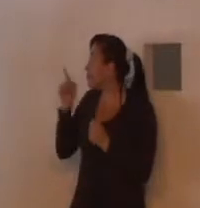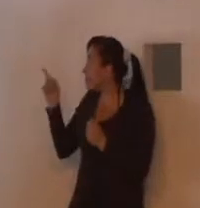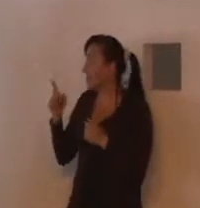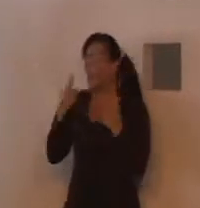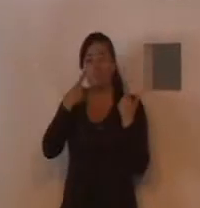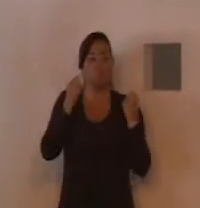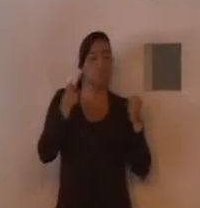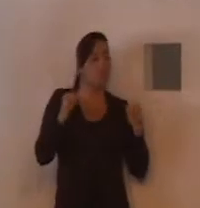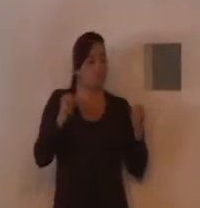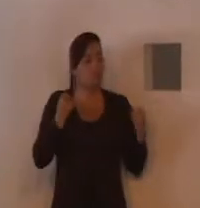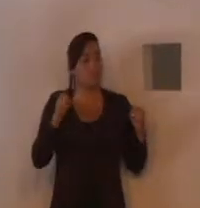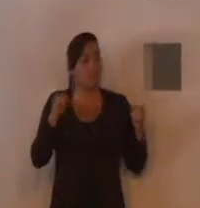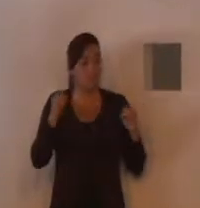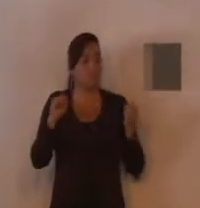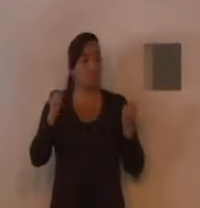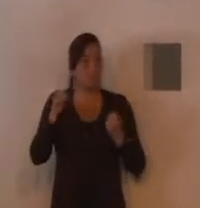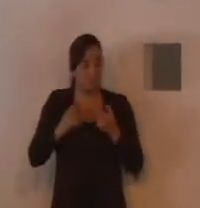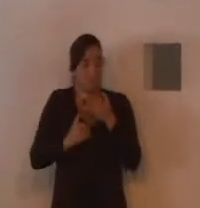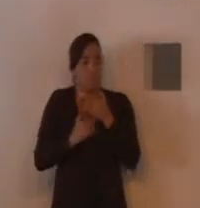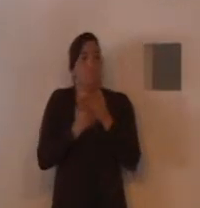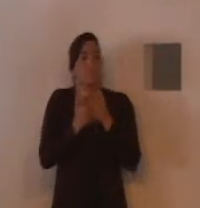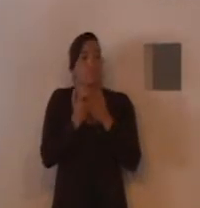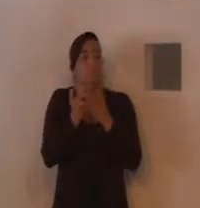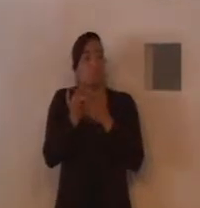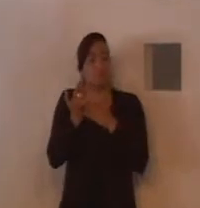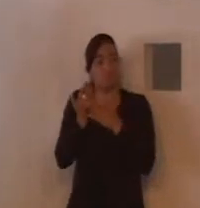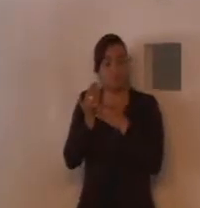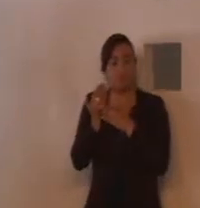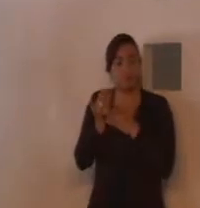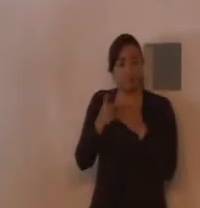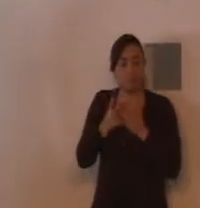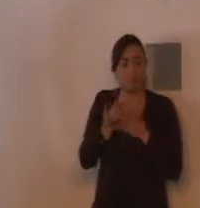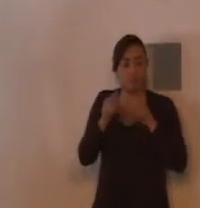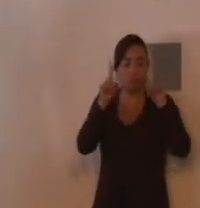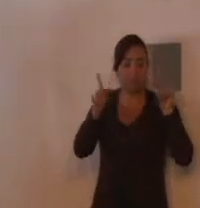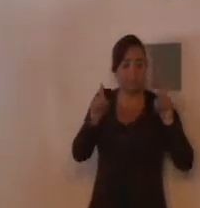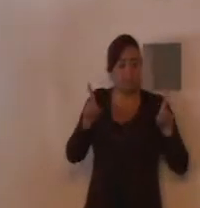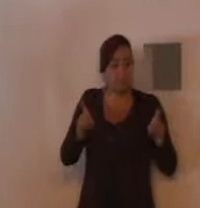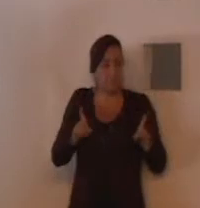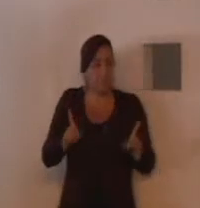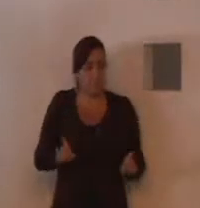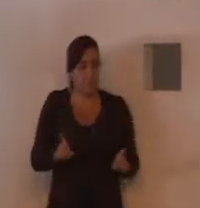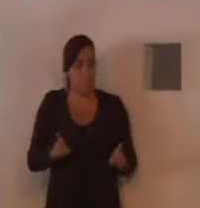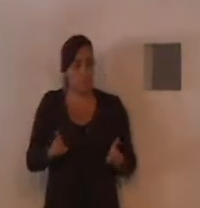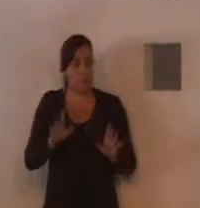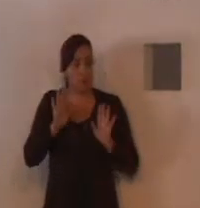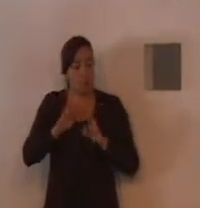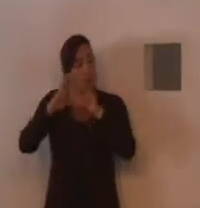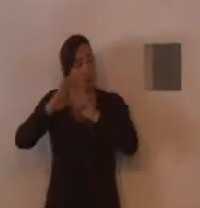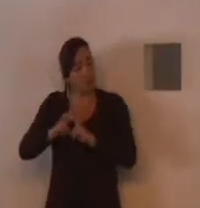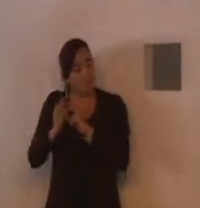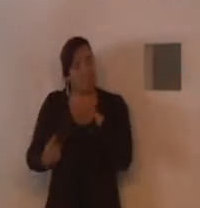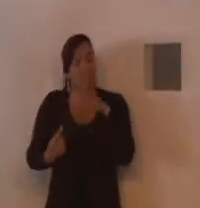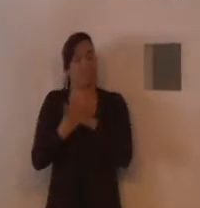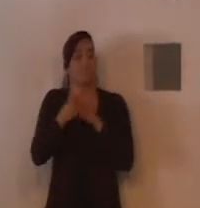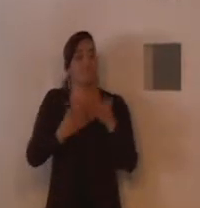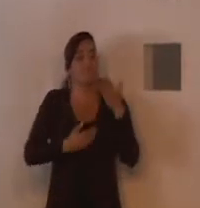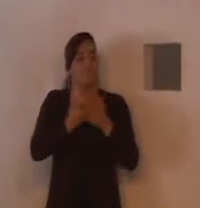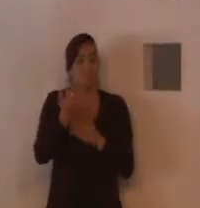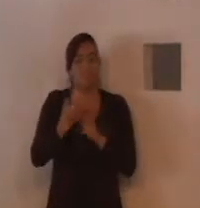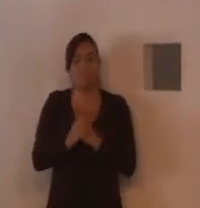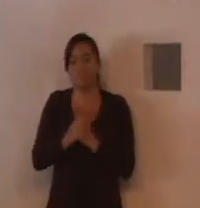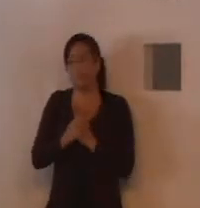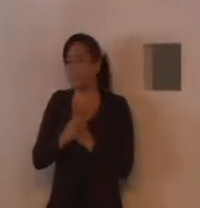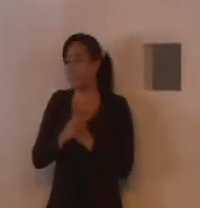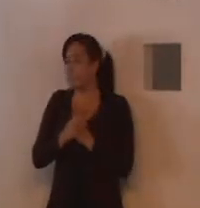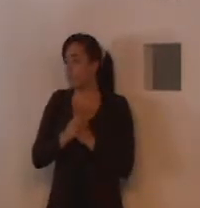la preocupación de la cual parten nuestras inquietudes en el ámbito investigativo.